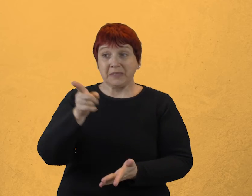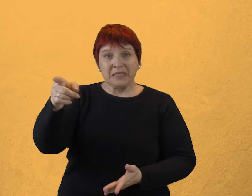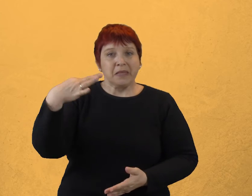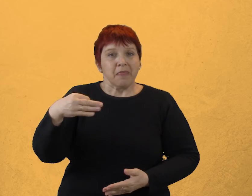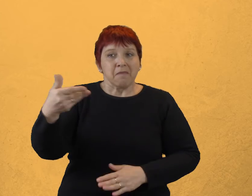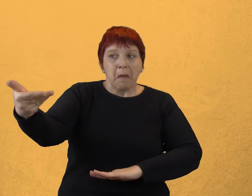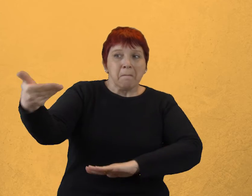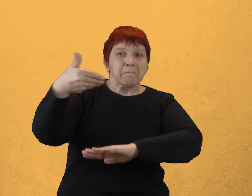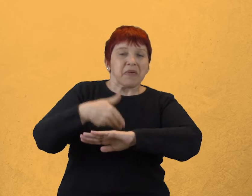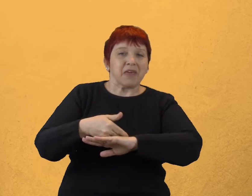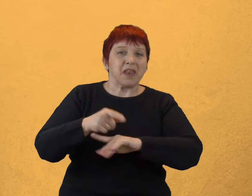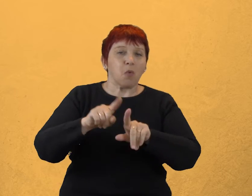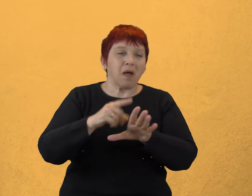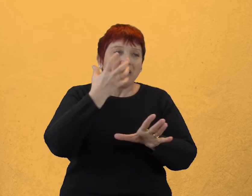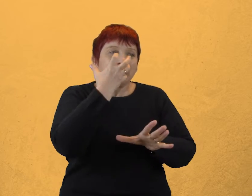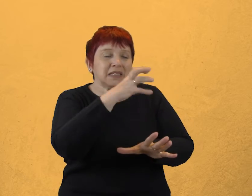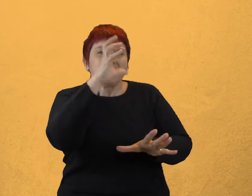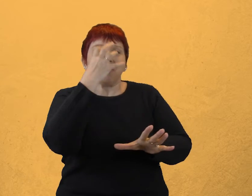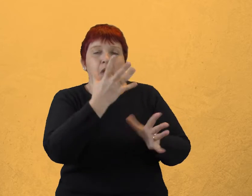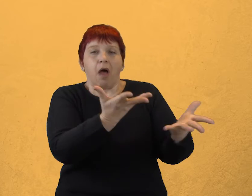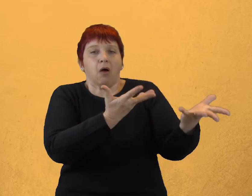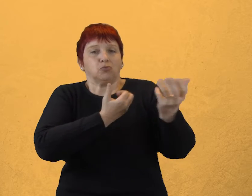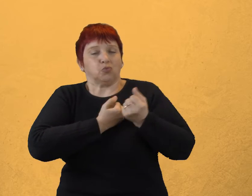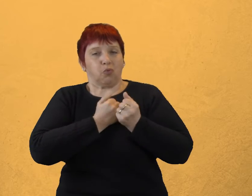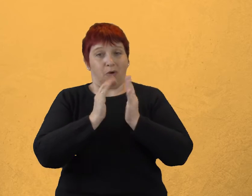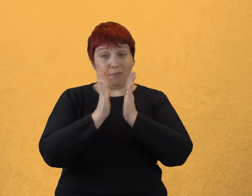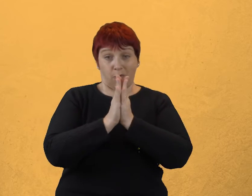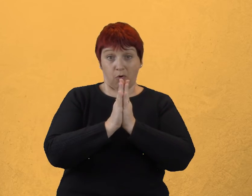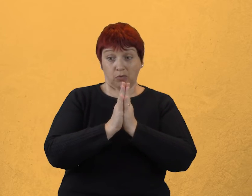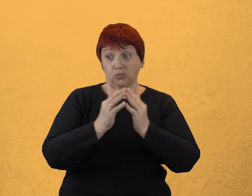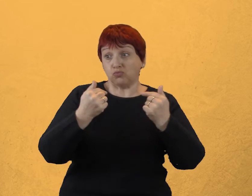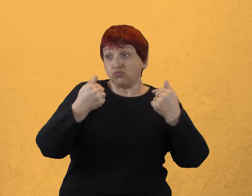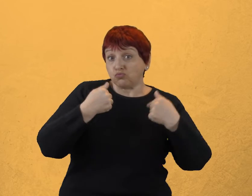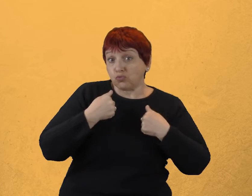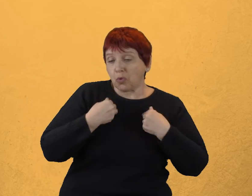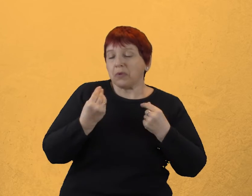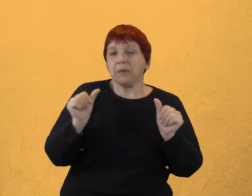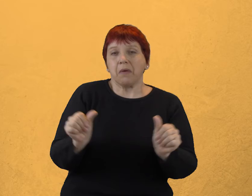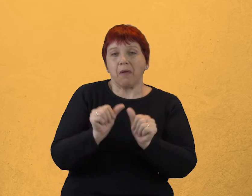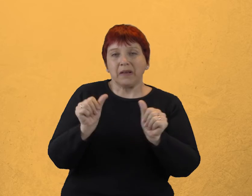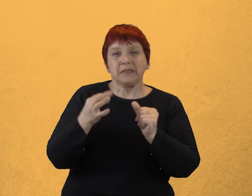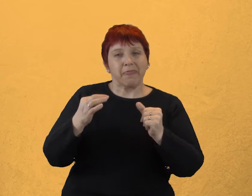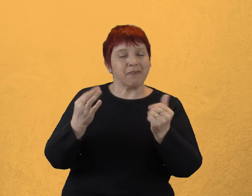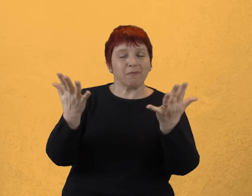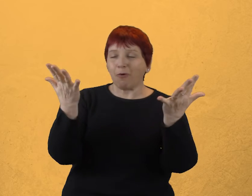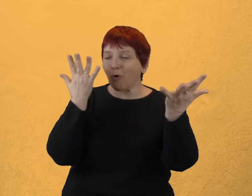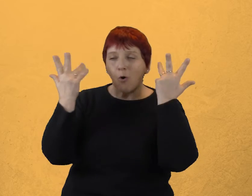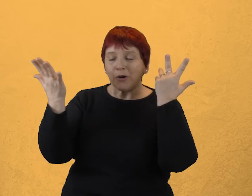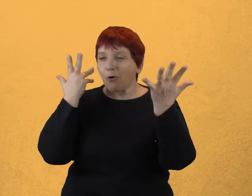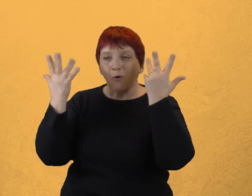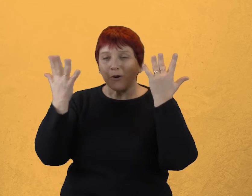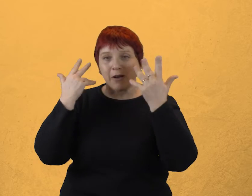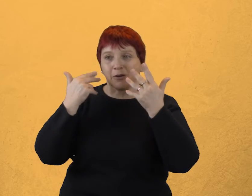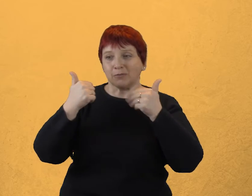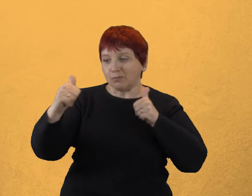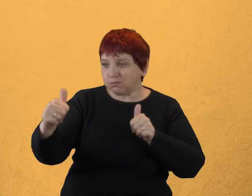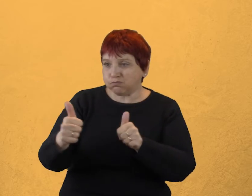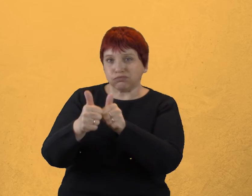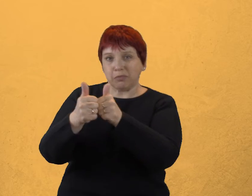Ella debía pedir auxilio, y eso hizo. Yo, entonces, tenía que correr hacia ella, tomarle